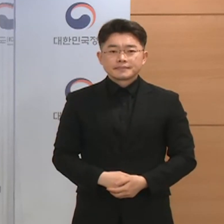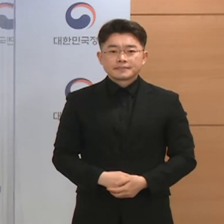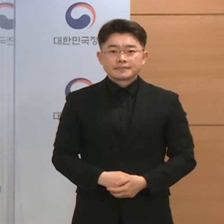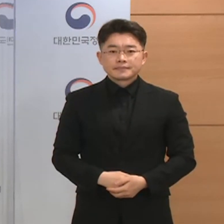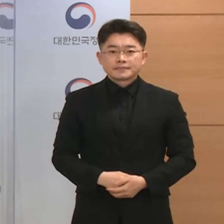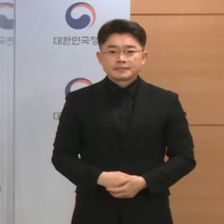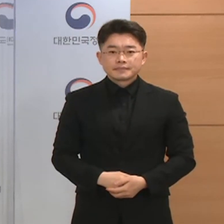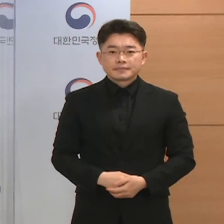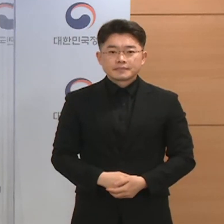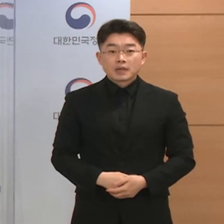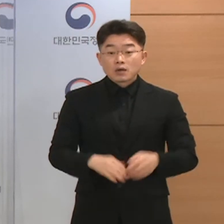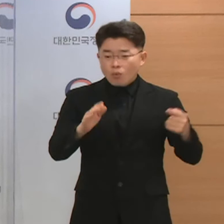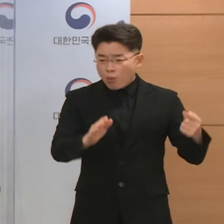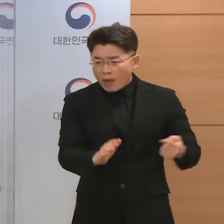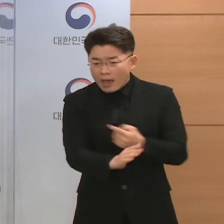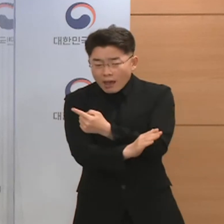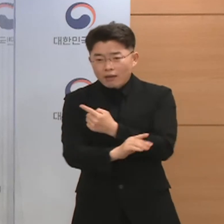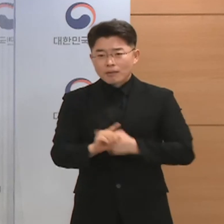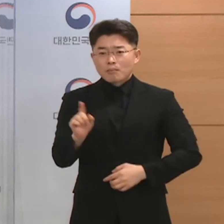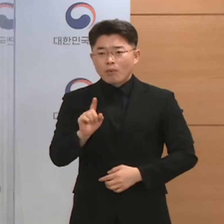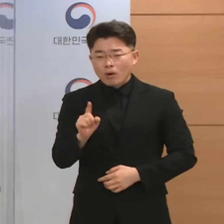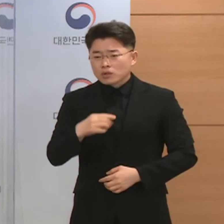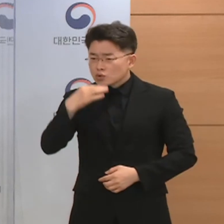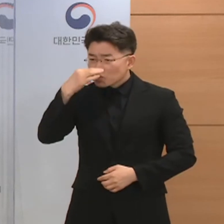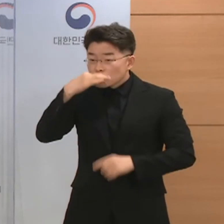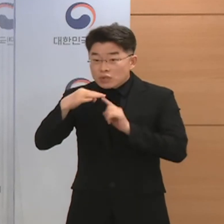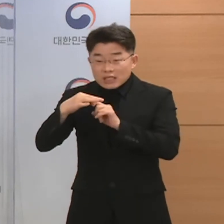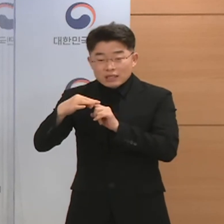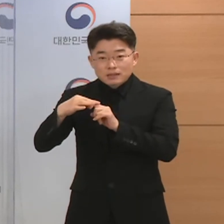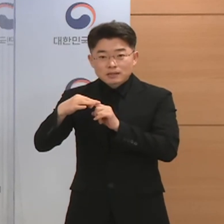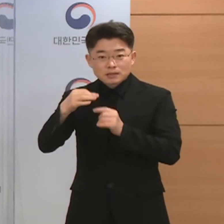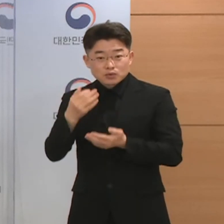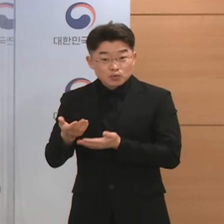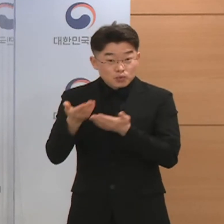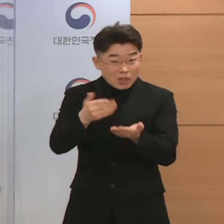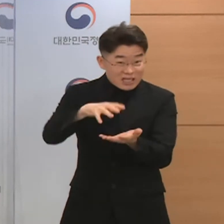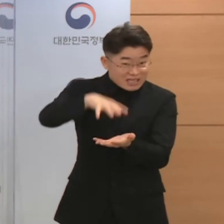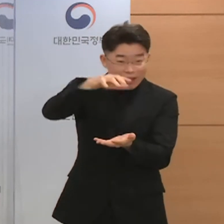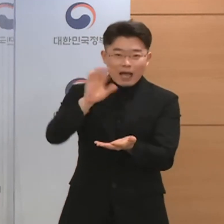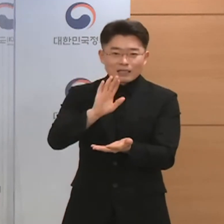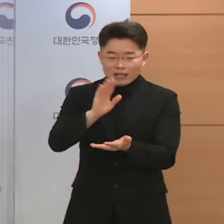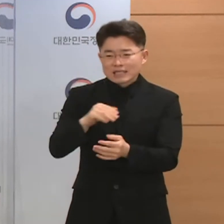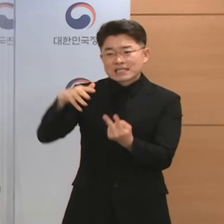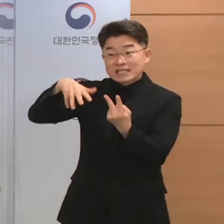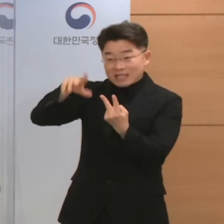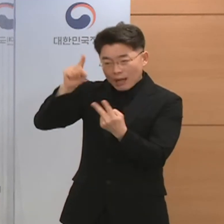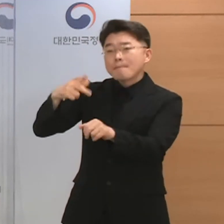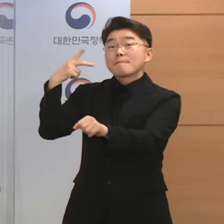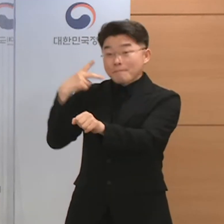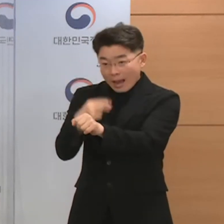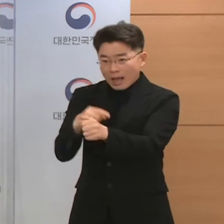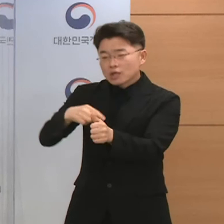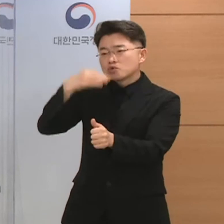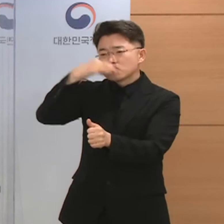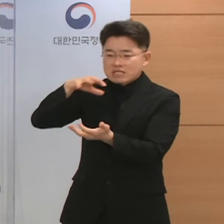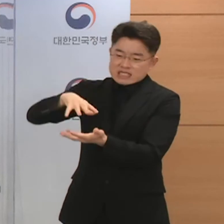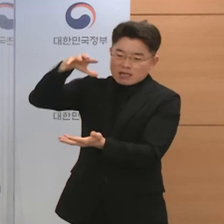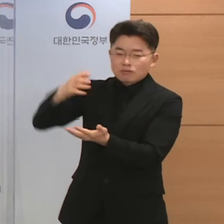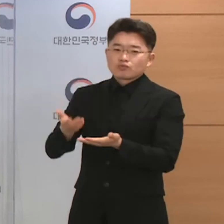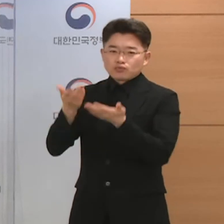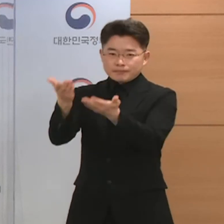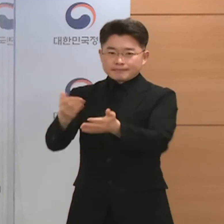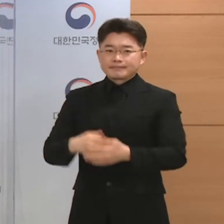있는 다수의 어떤 혜택들은 접종 완료자를 중심으로 혜택들이 제공되게 되어 있고 이 부분들은